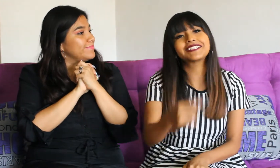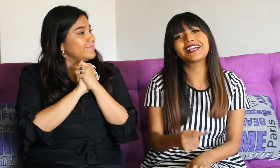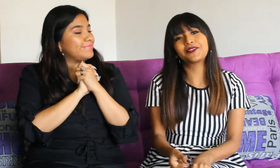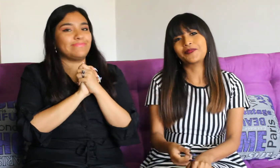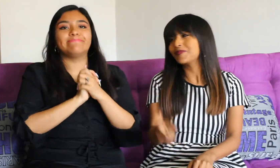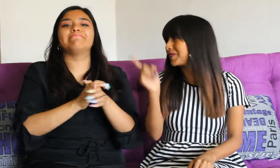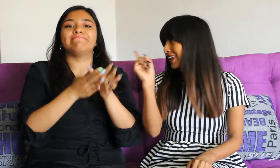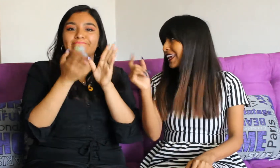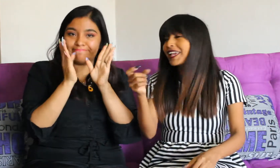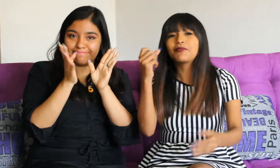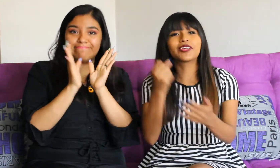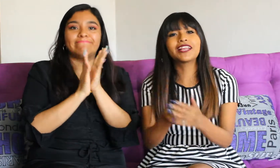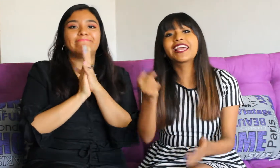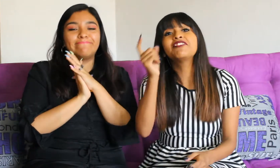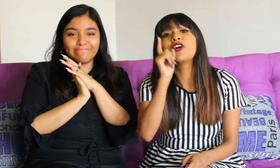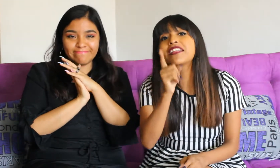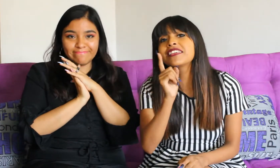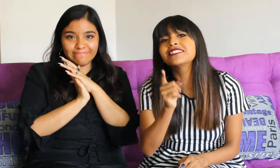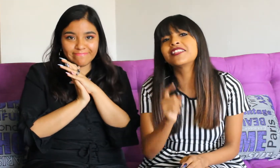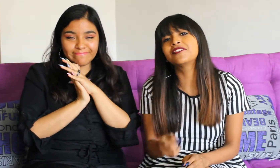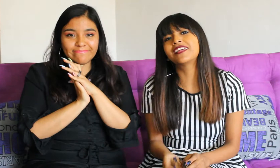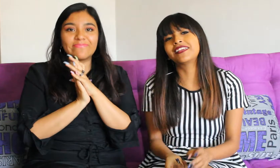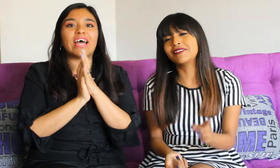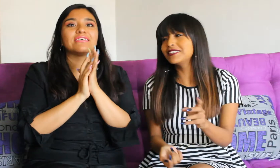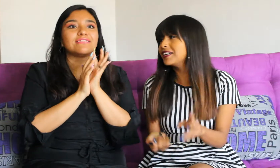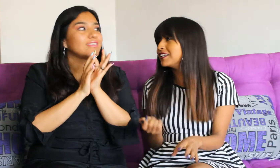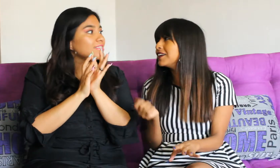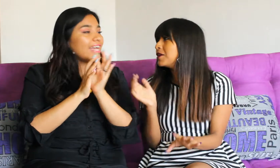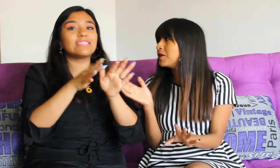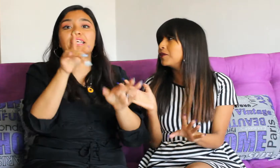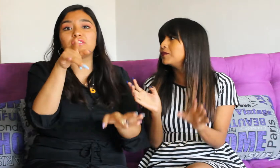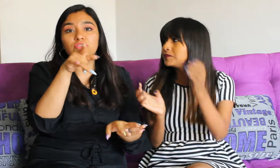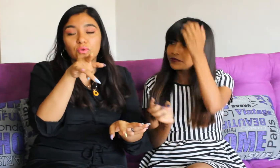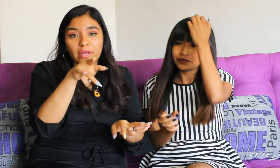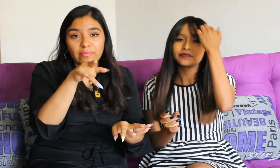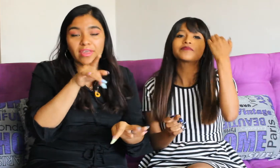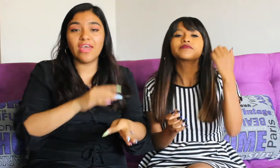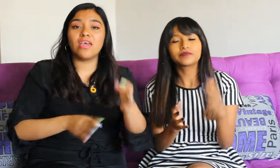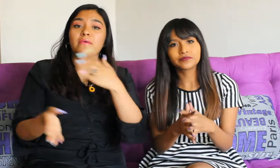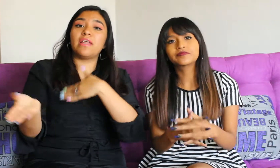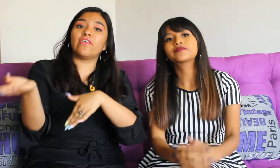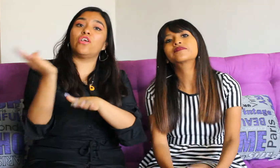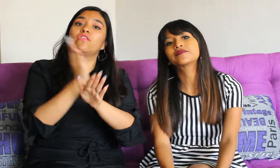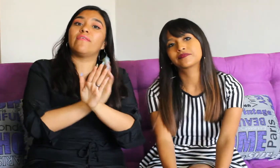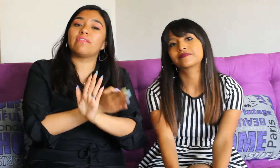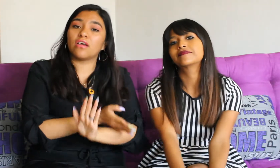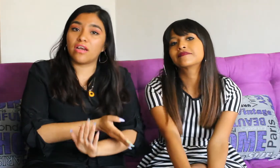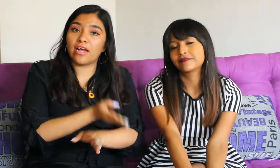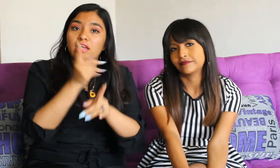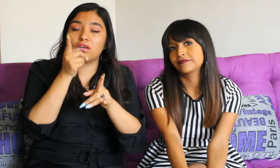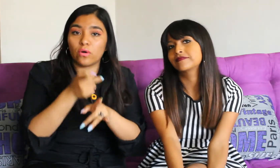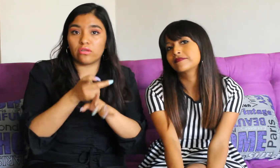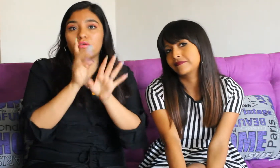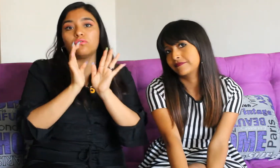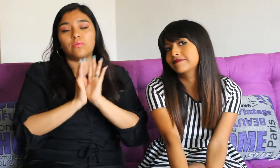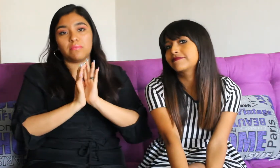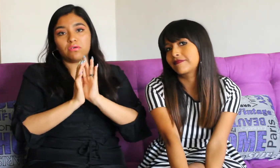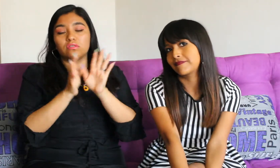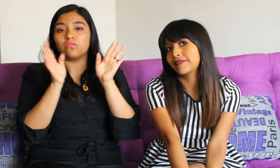arriesgado. Porque el que no arriesga no gana. Va a ser el 3 de octubre. Y van a tener otra venta general el 4 de octubre, amigos.